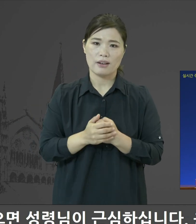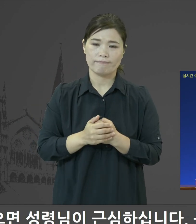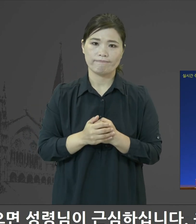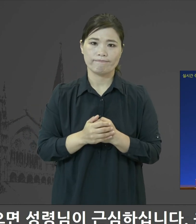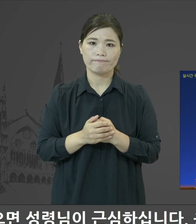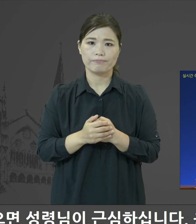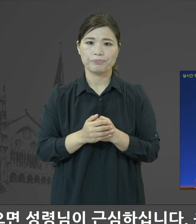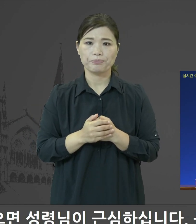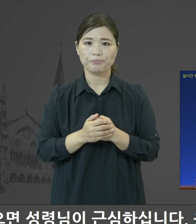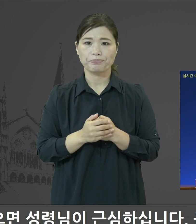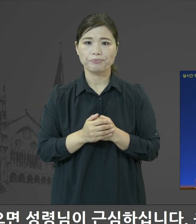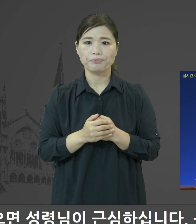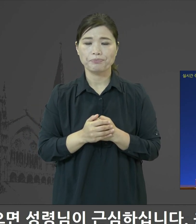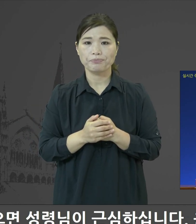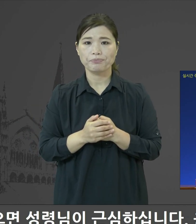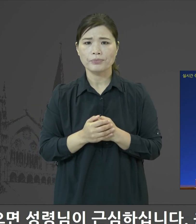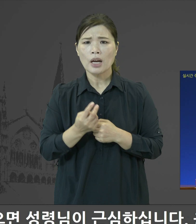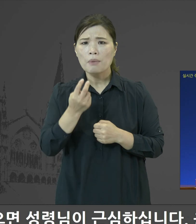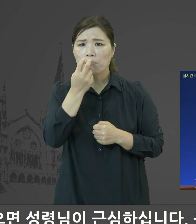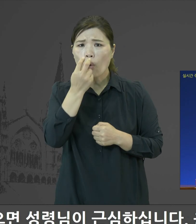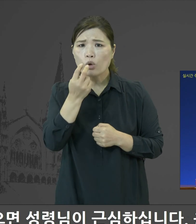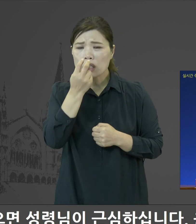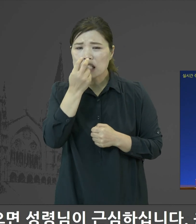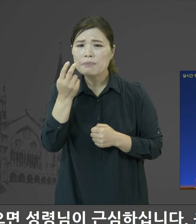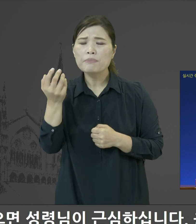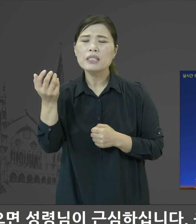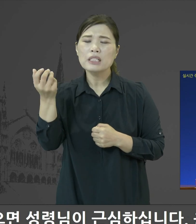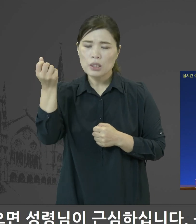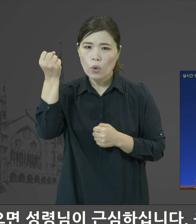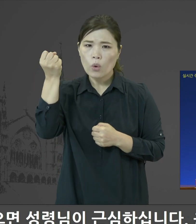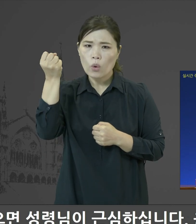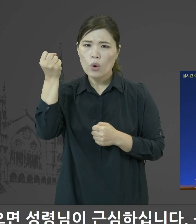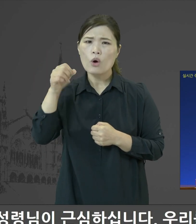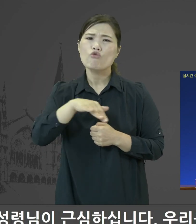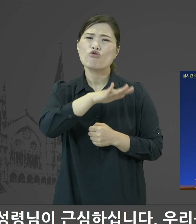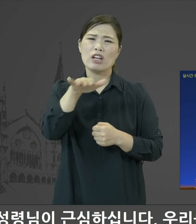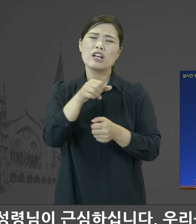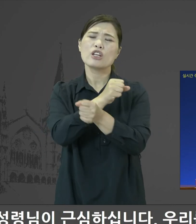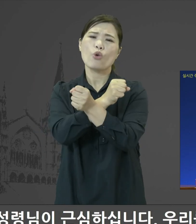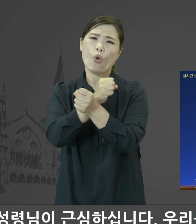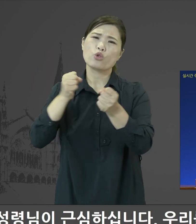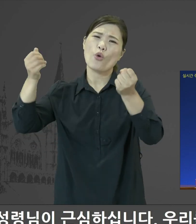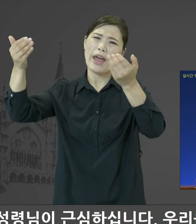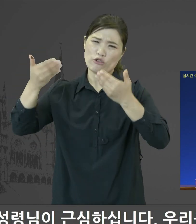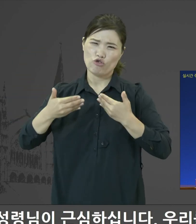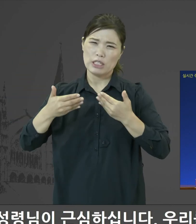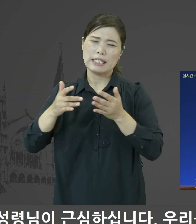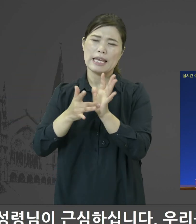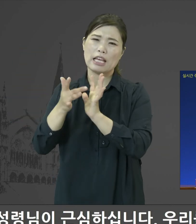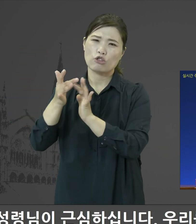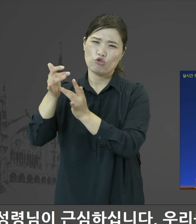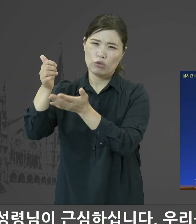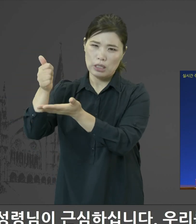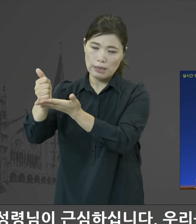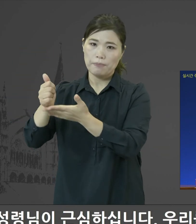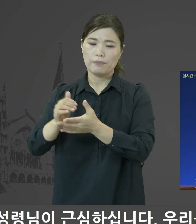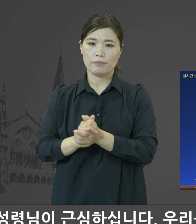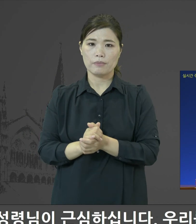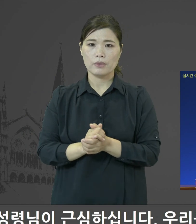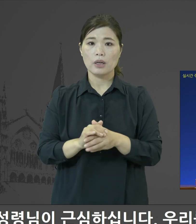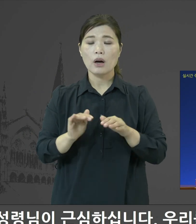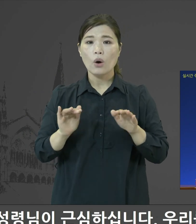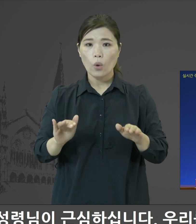때문에, 목숨으로 용서를 이루셨기 때문에. 사랑하는 여러분, 오늘 말씀 우리 삶